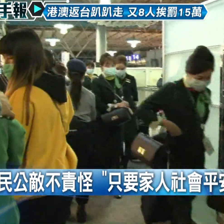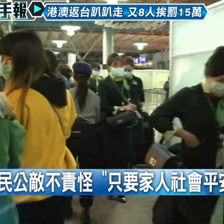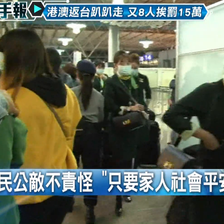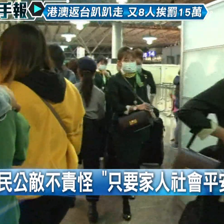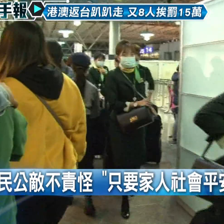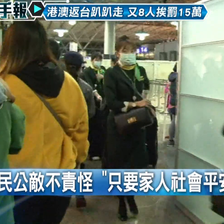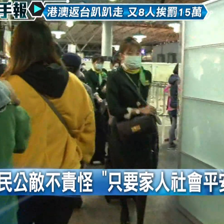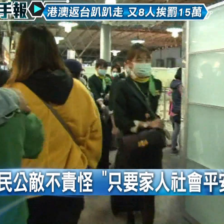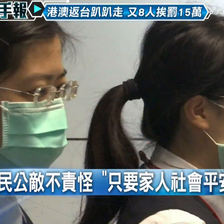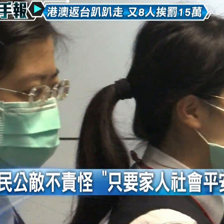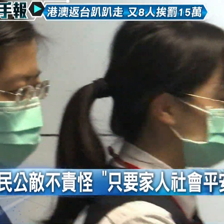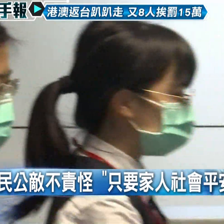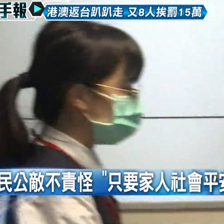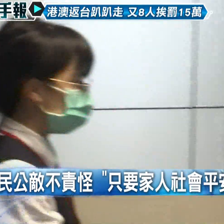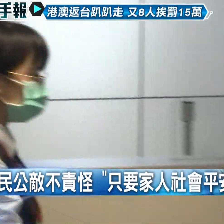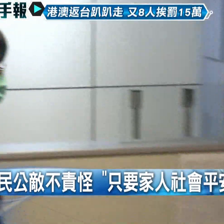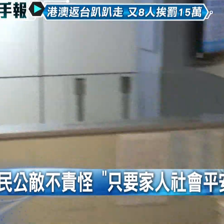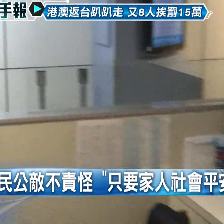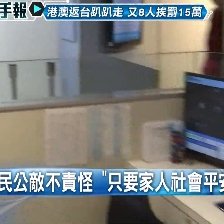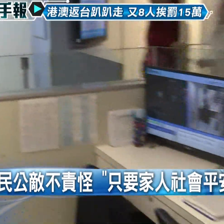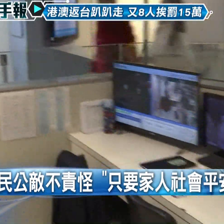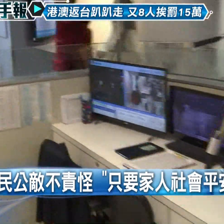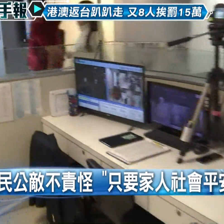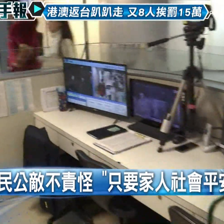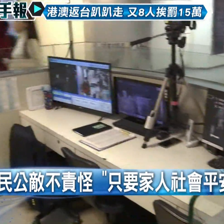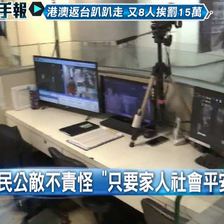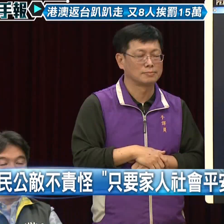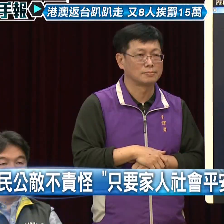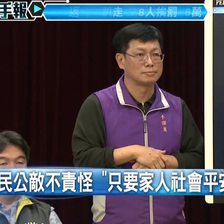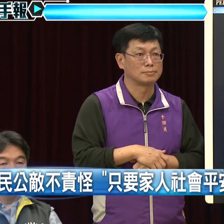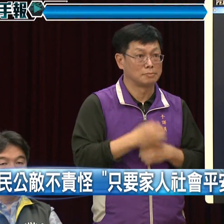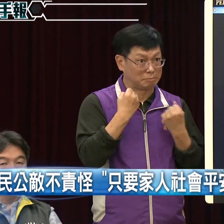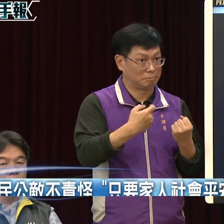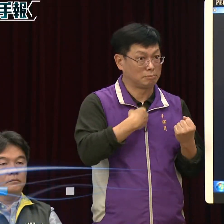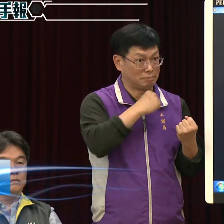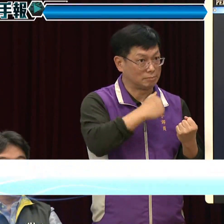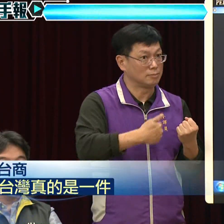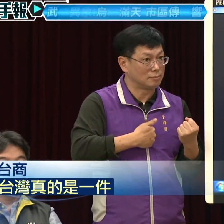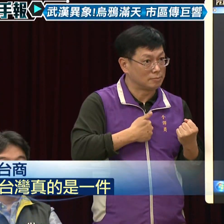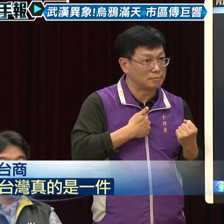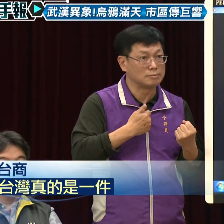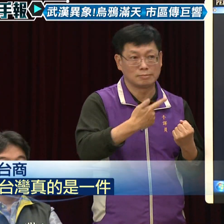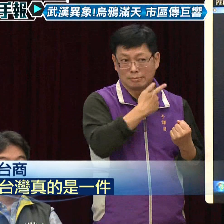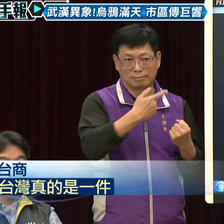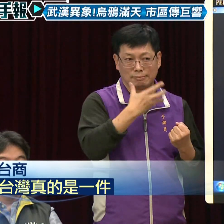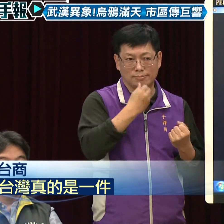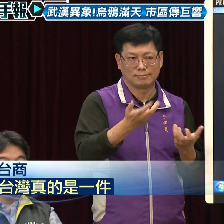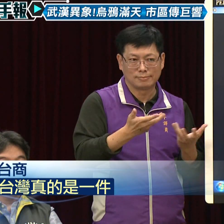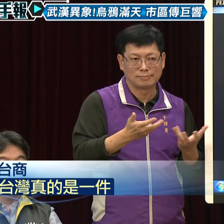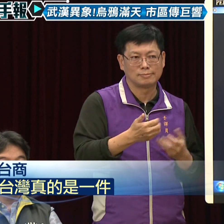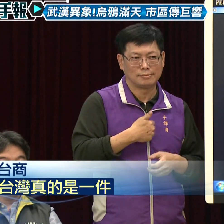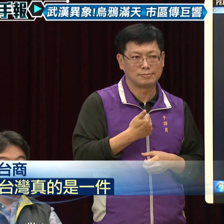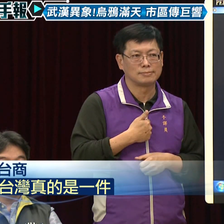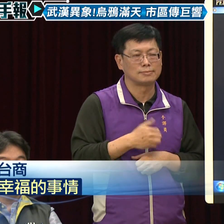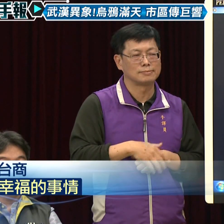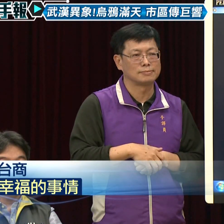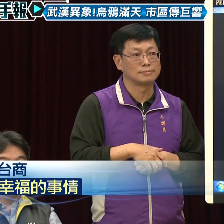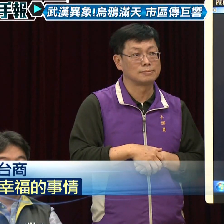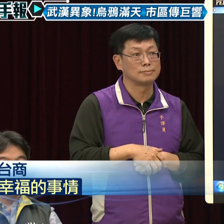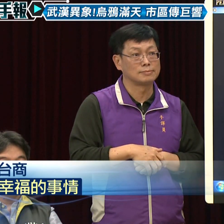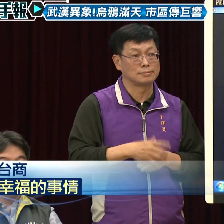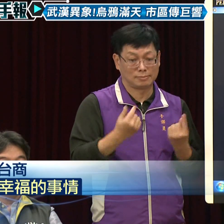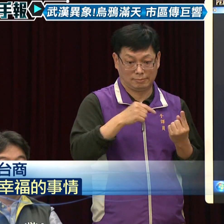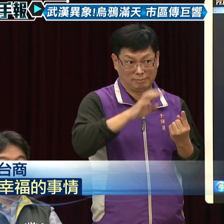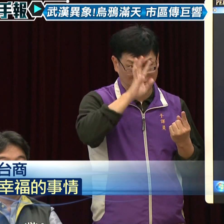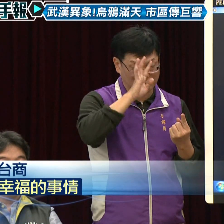心的照料，让他挺过这段黑暗时期。 生在台湾真的是一件非常幸运的事情，所以这场